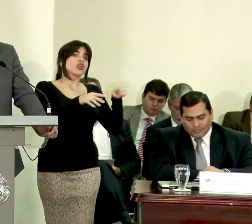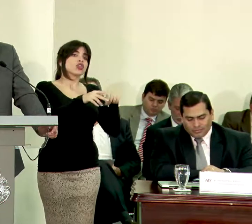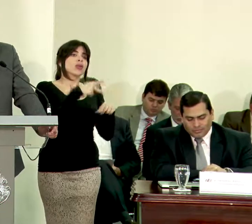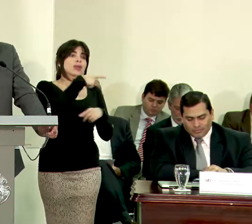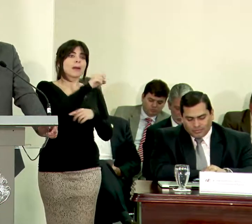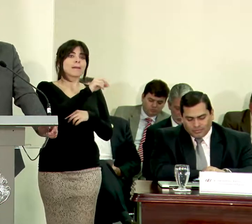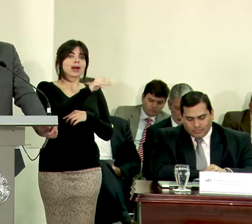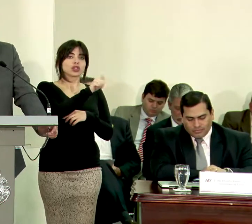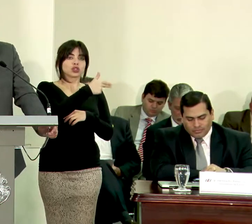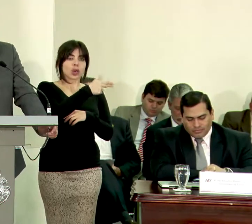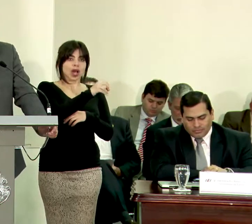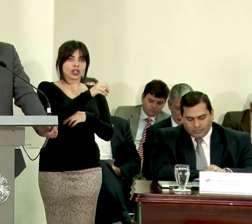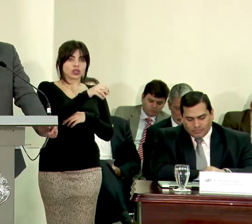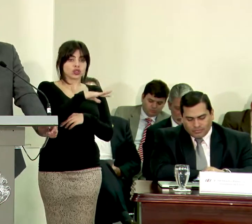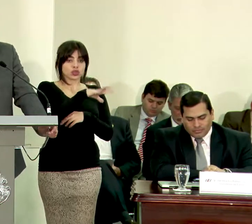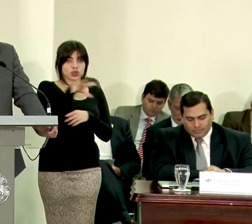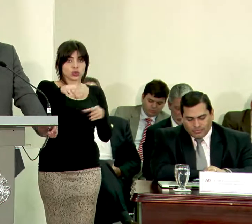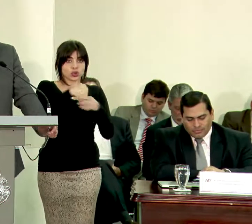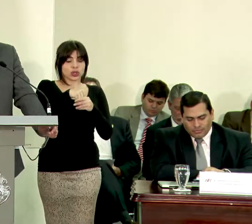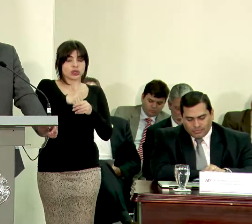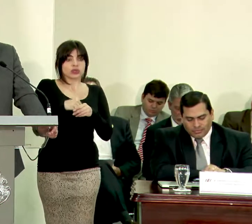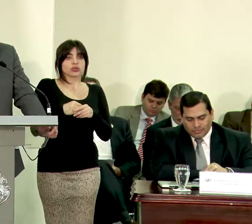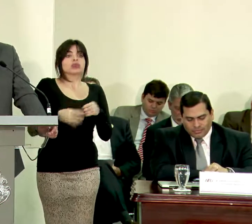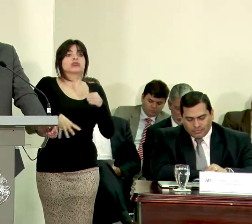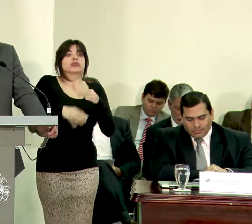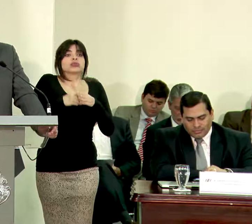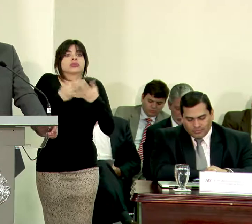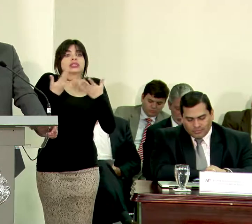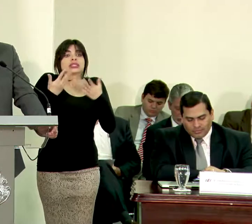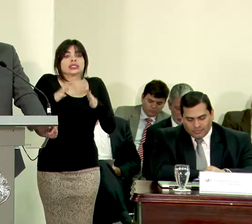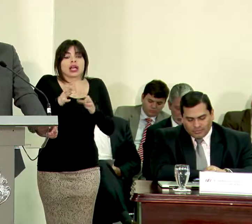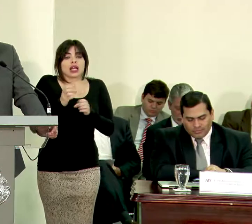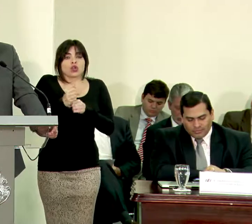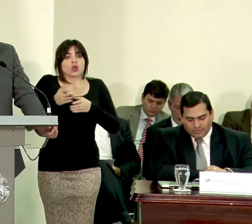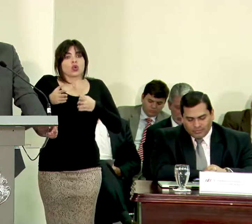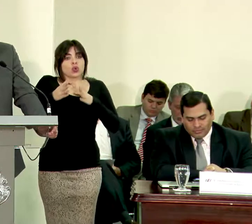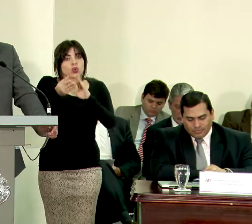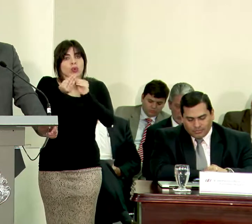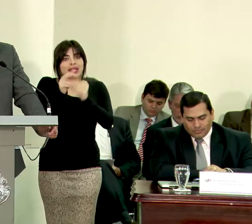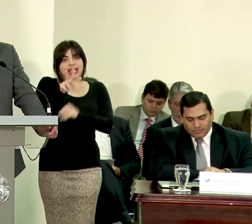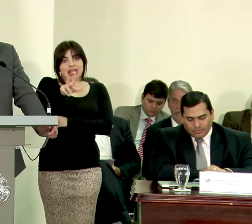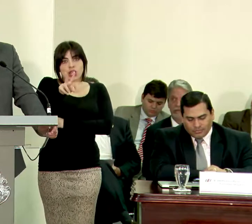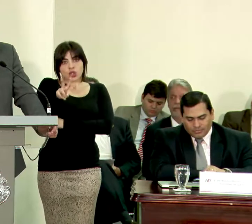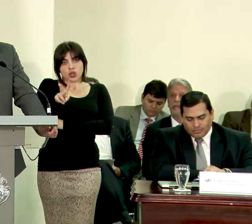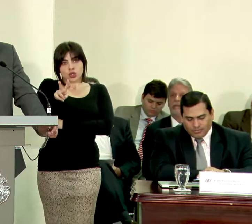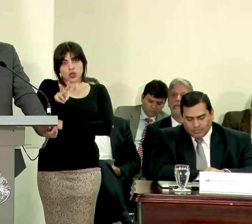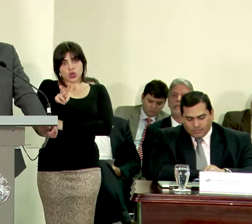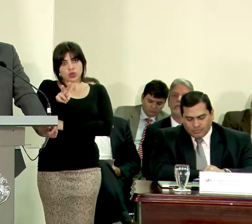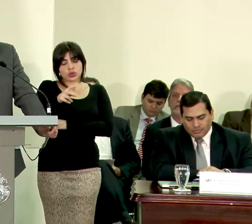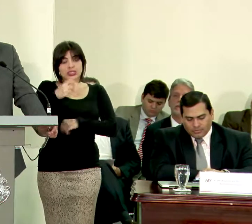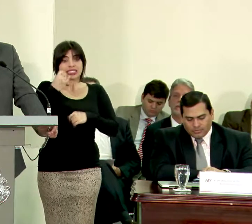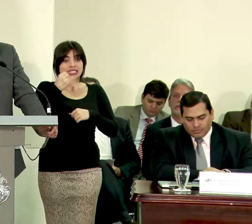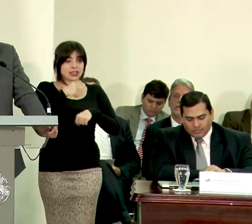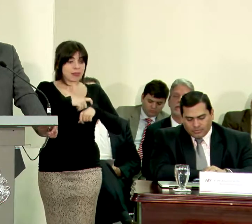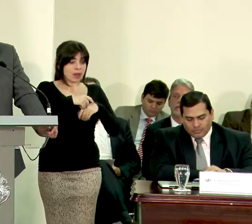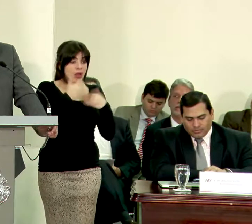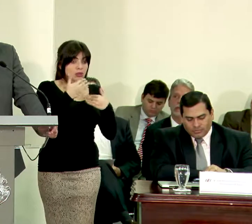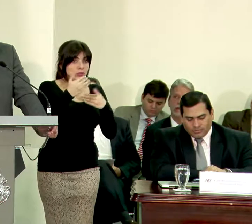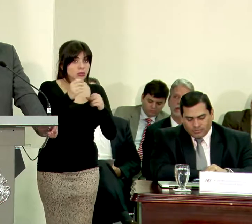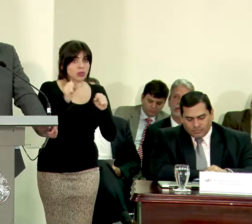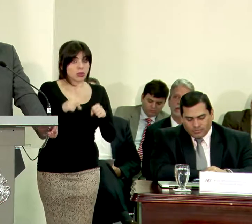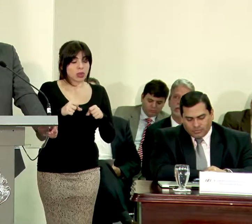Paso Ancho. A esto se suma que ya están refrendo la Ruta 32, que si todo sale en los plazos